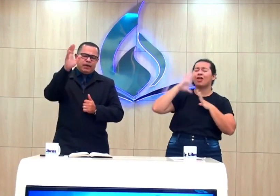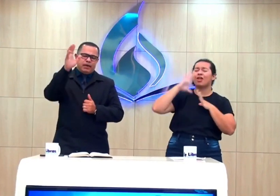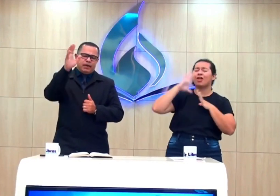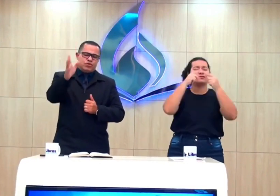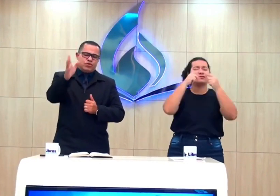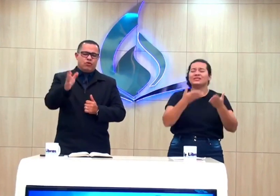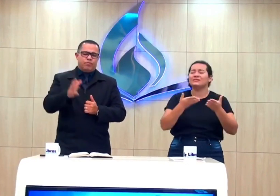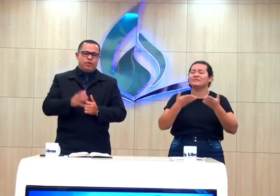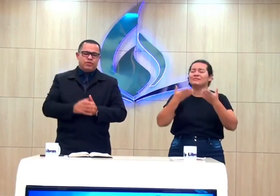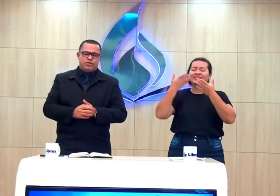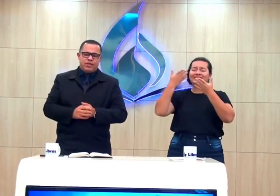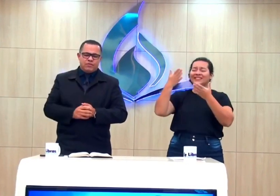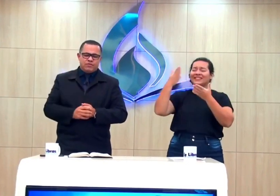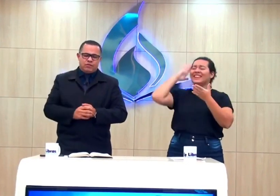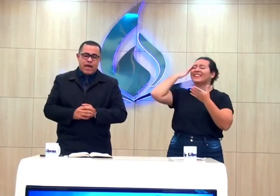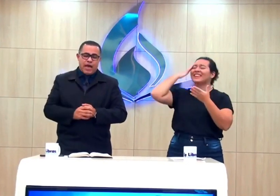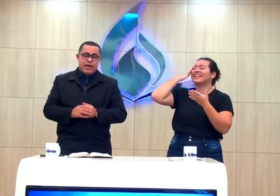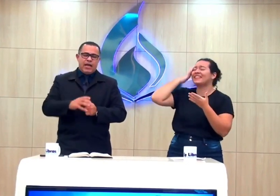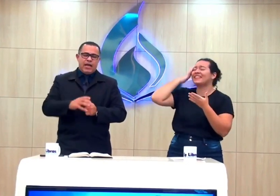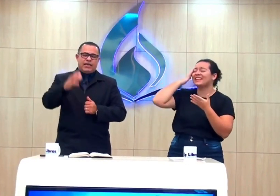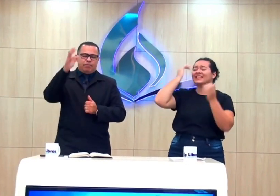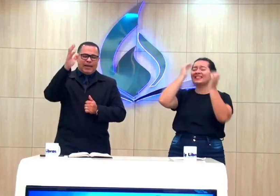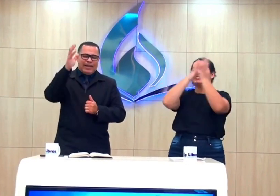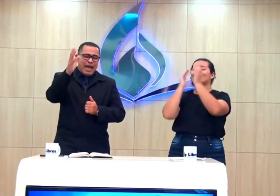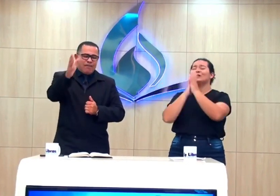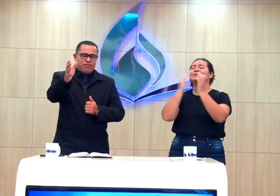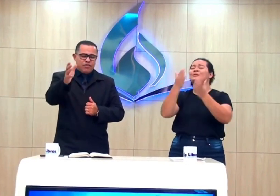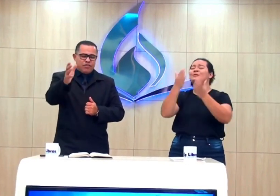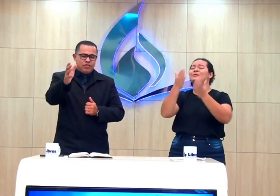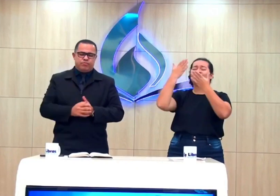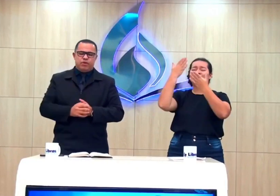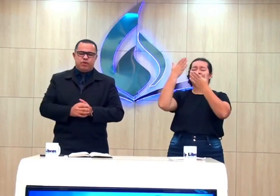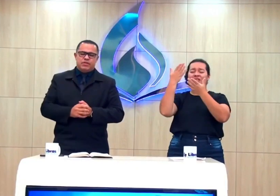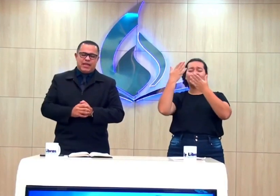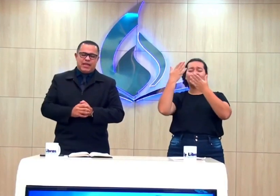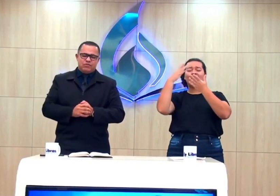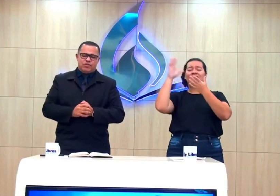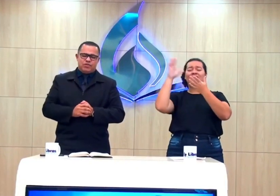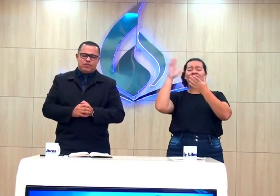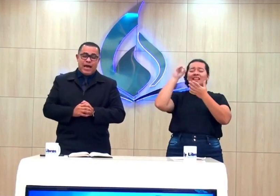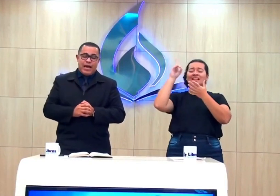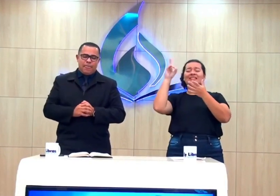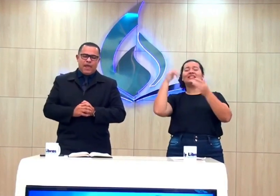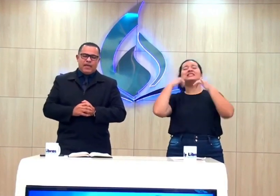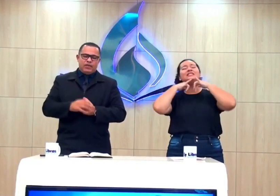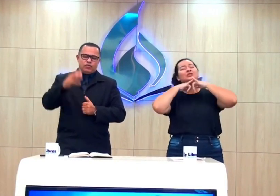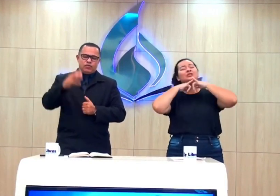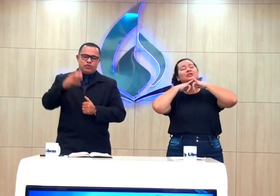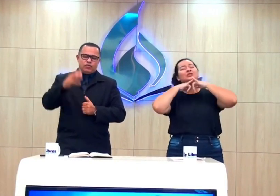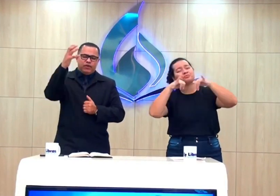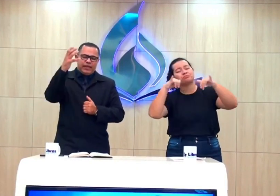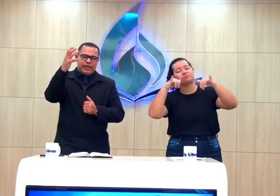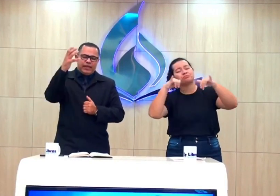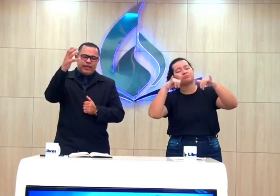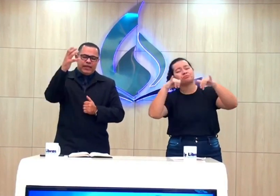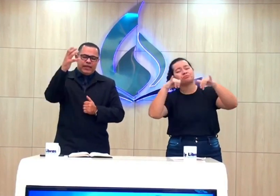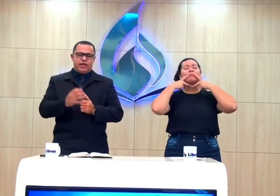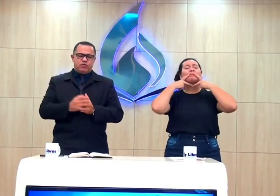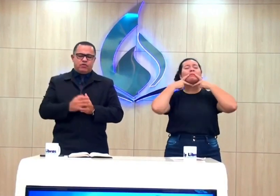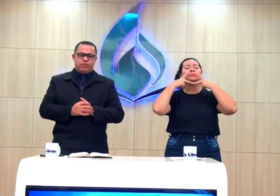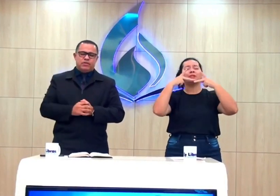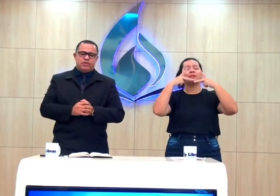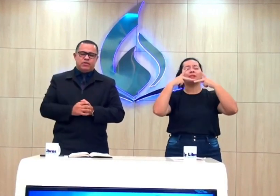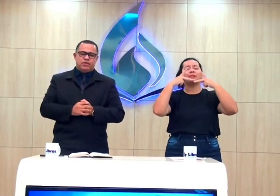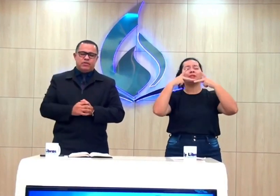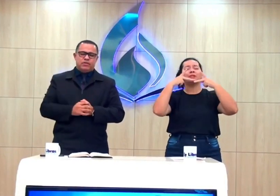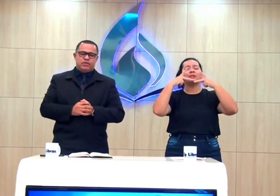as bênçãos do Senhor possam estar no seu lar, que a palavra de Deus possa estar estar no seu lar, que a providência de